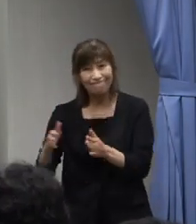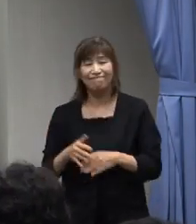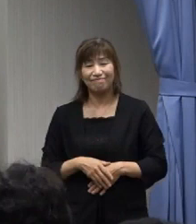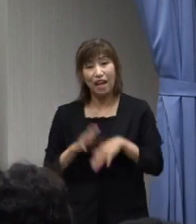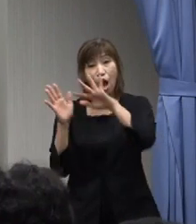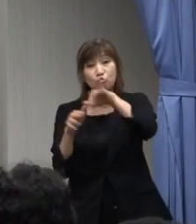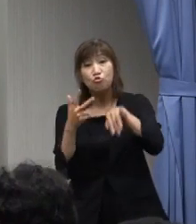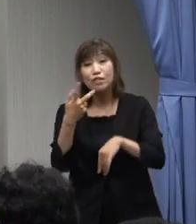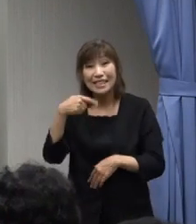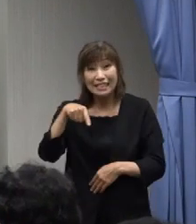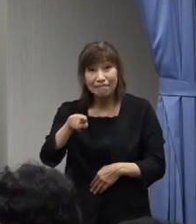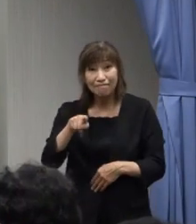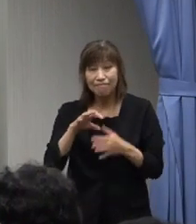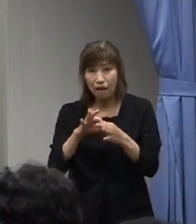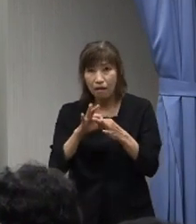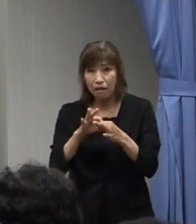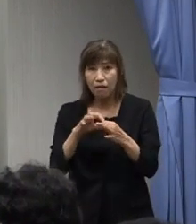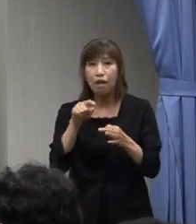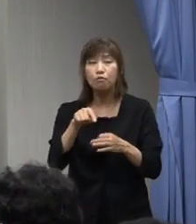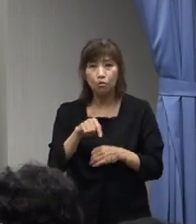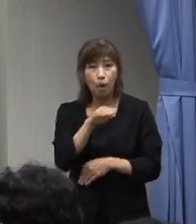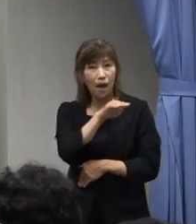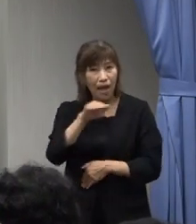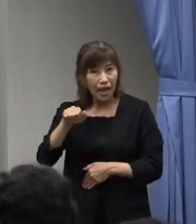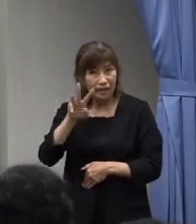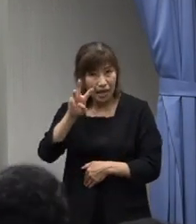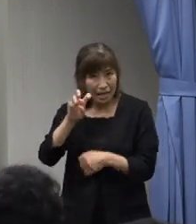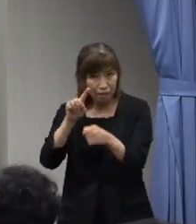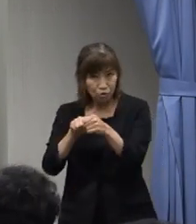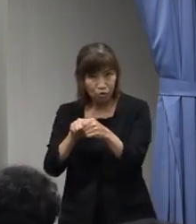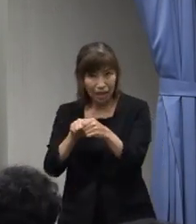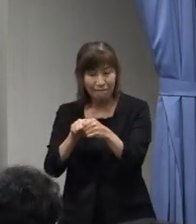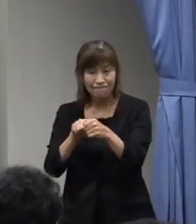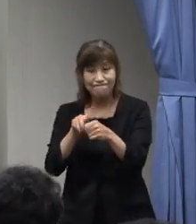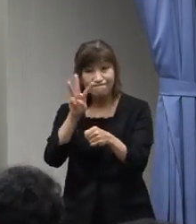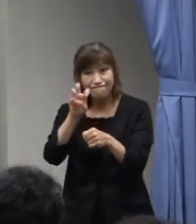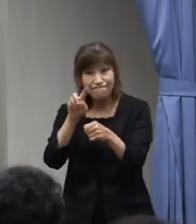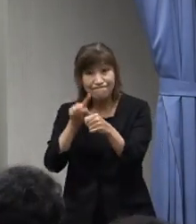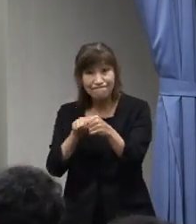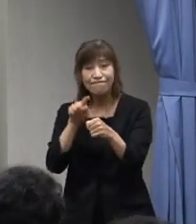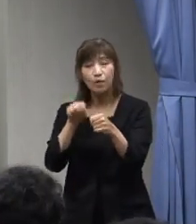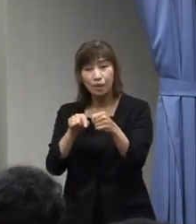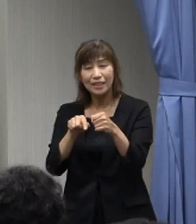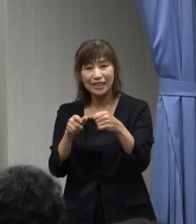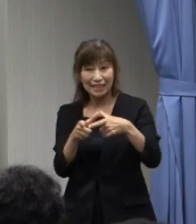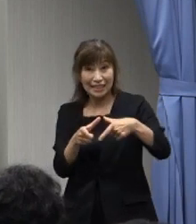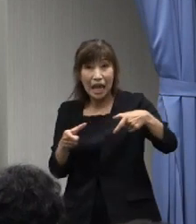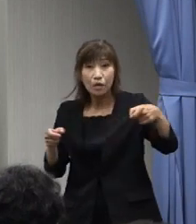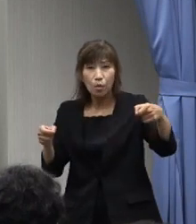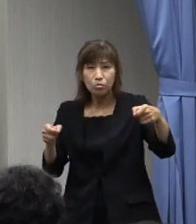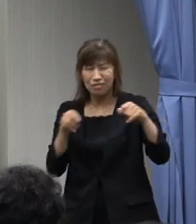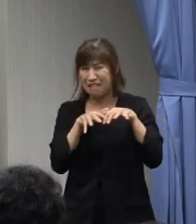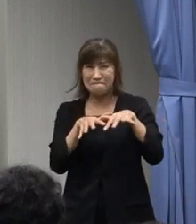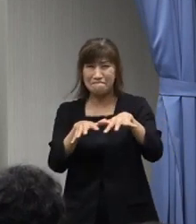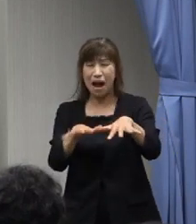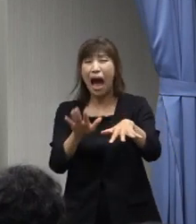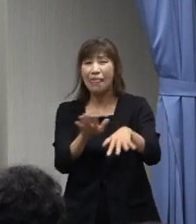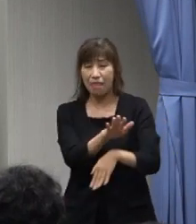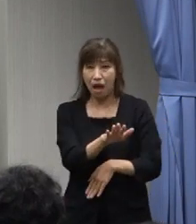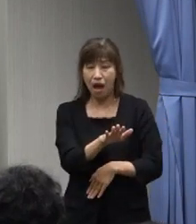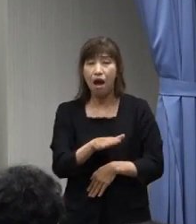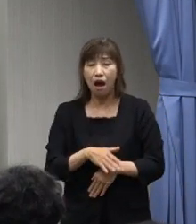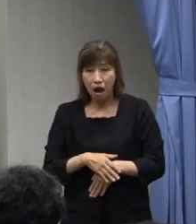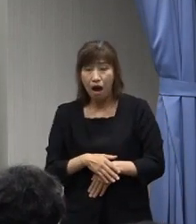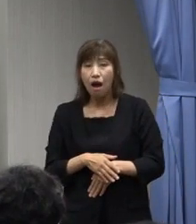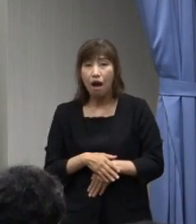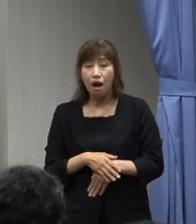についてですけれども、風疹ではですね、平成30年に全国的な風疹の流行がありましたので、抗体保